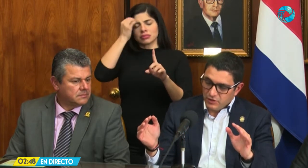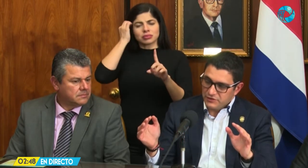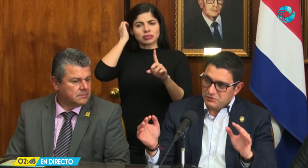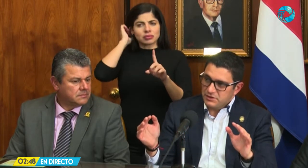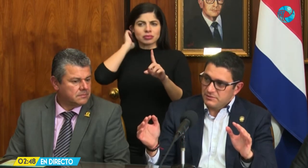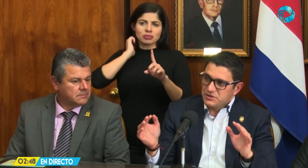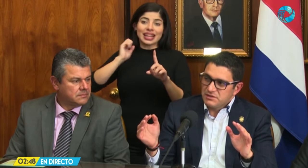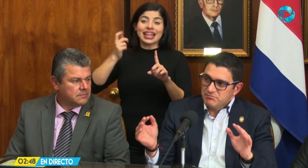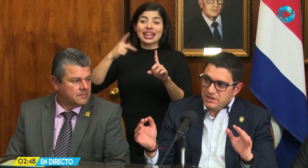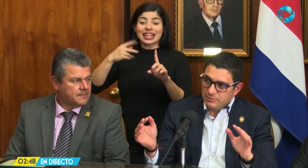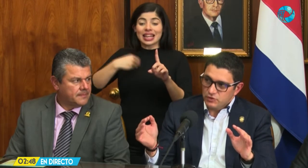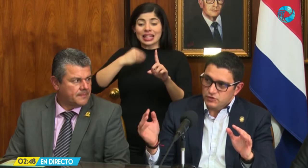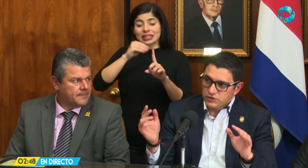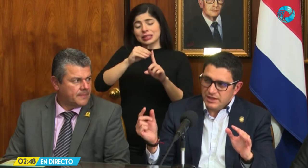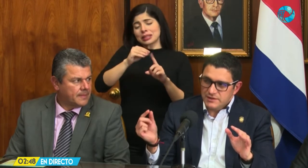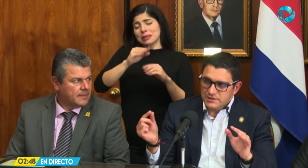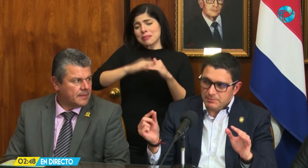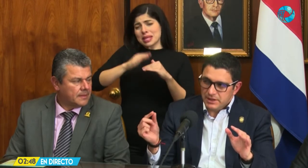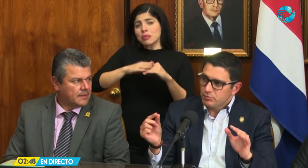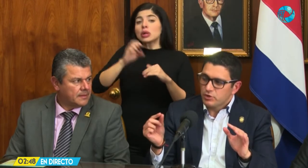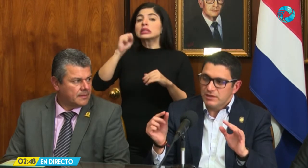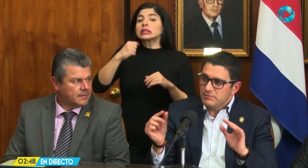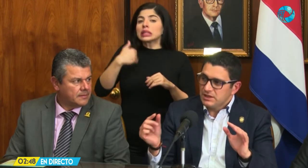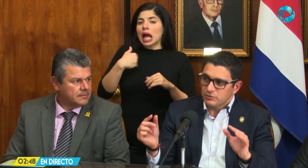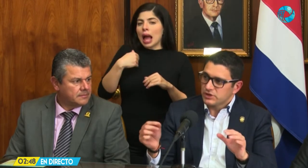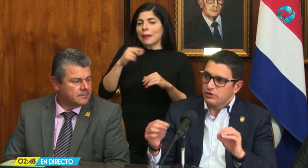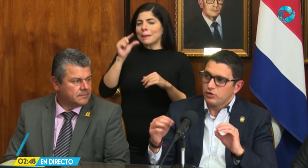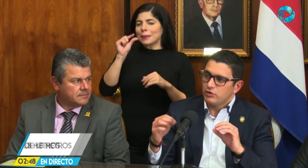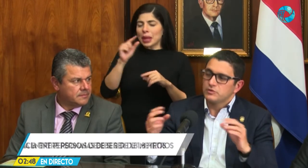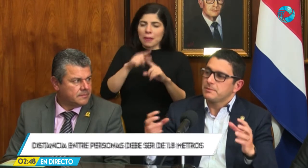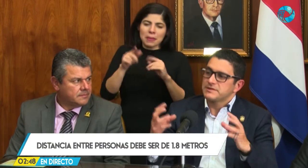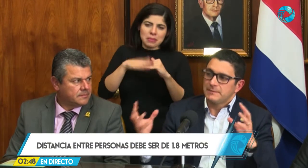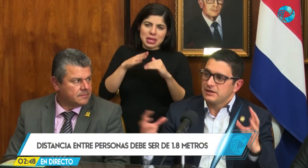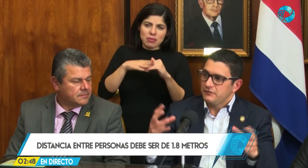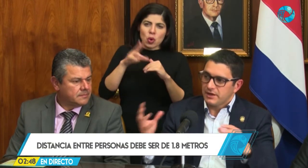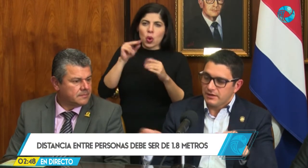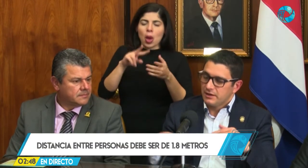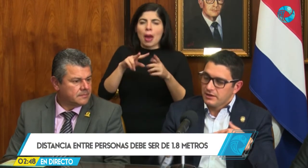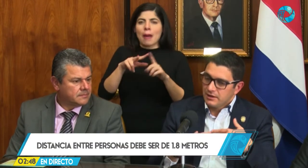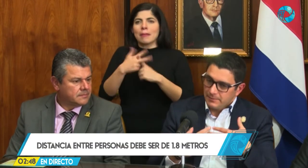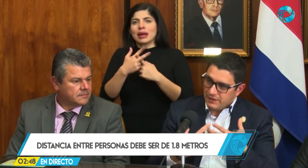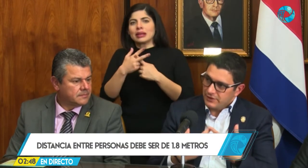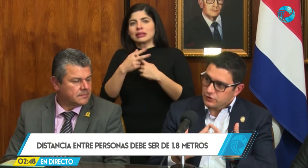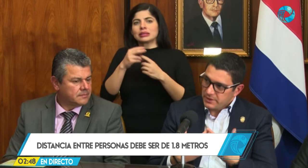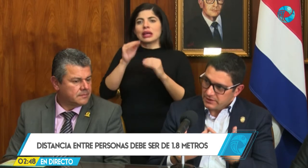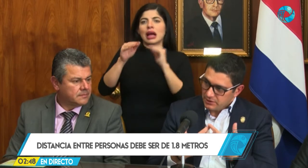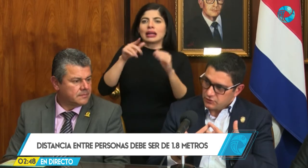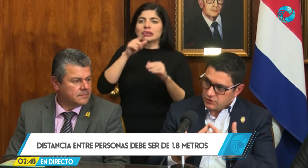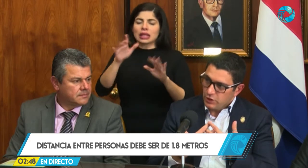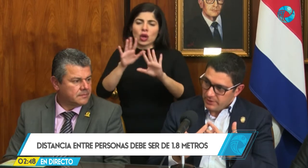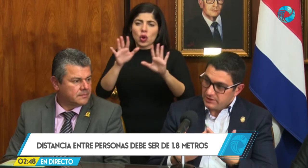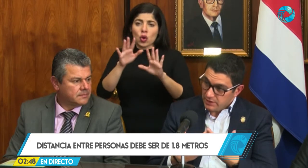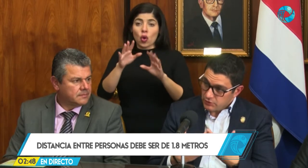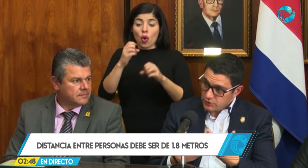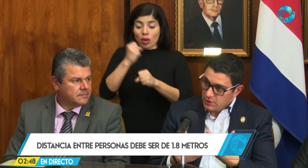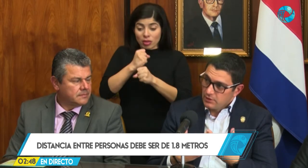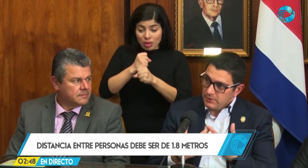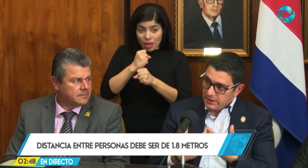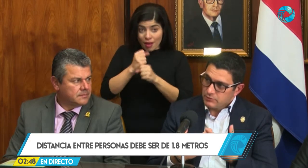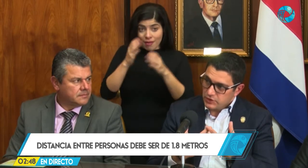Prácticamente no, el riesgo de transmisión es mínimo. Sí existe pequeño, pero es mínimo. O sea, no vamos a empezar a magnificar. Para efectos prácticos y